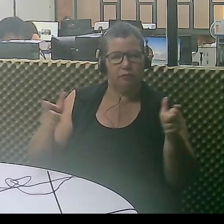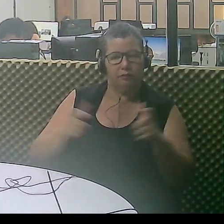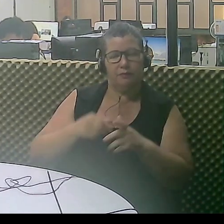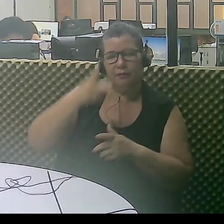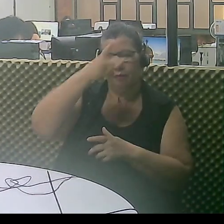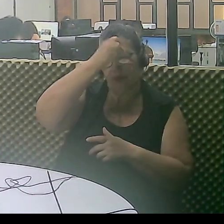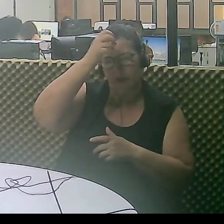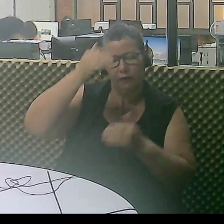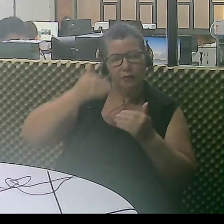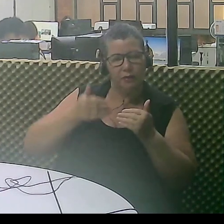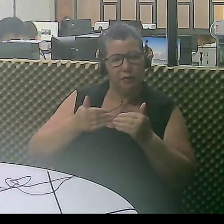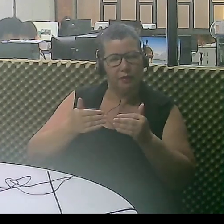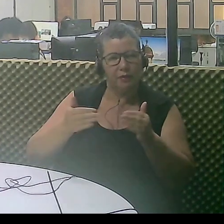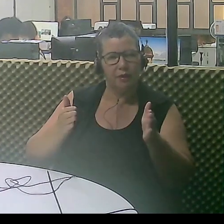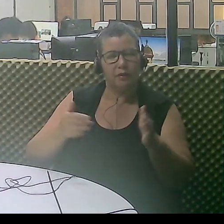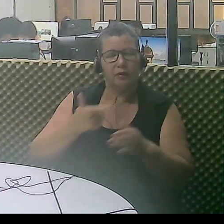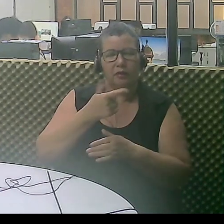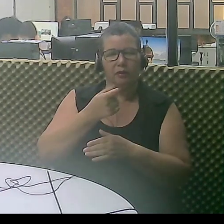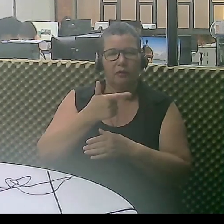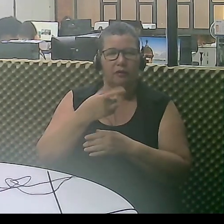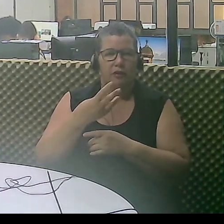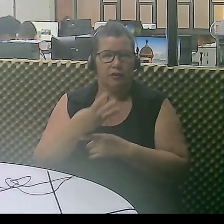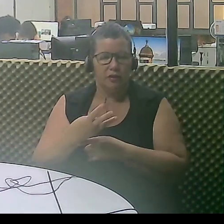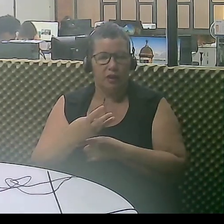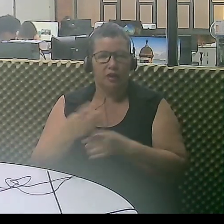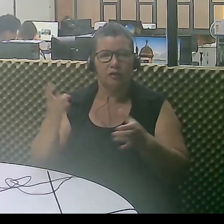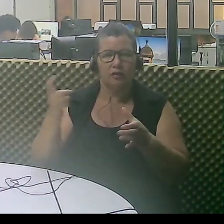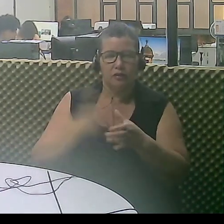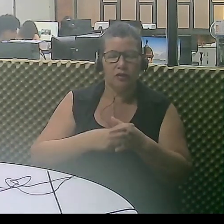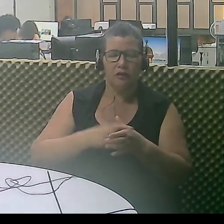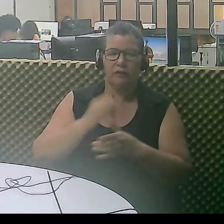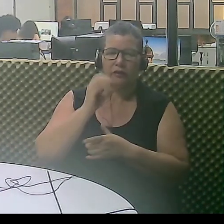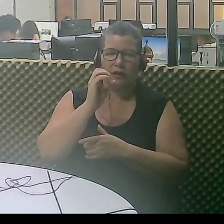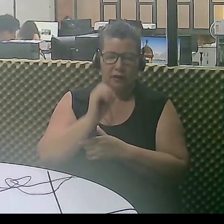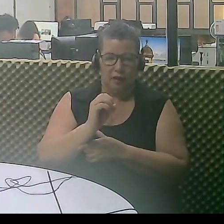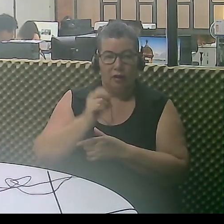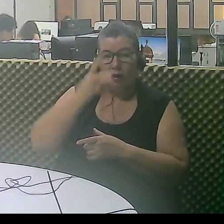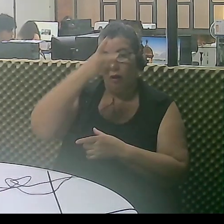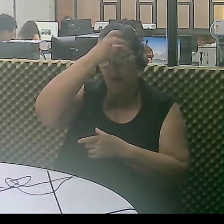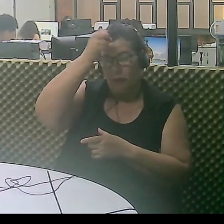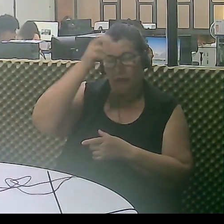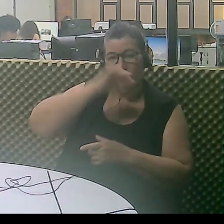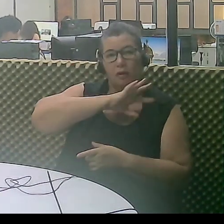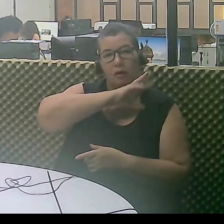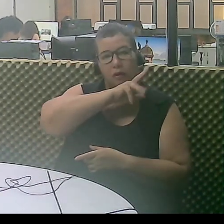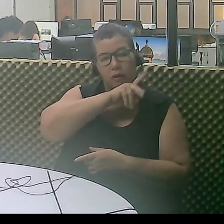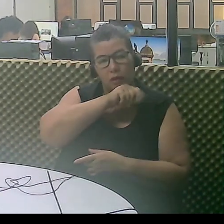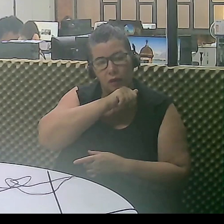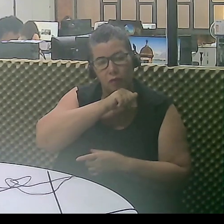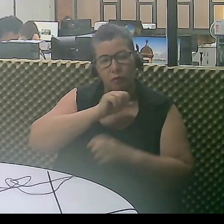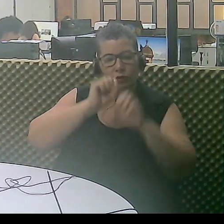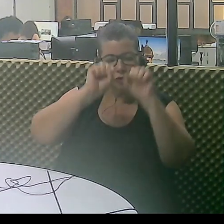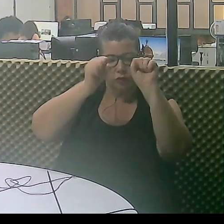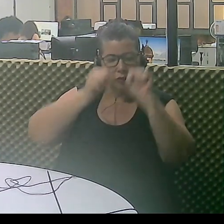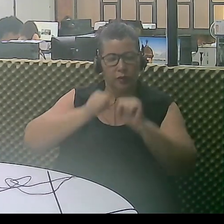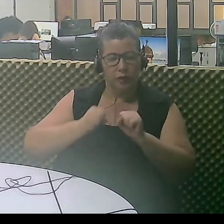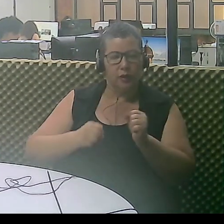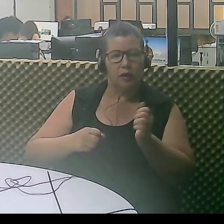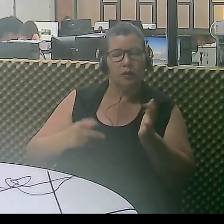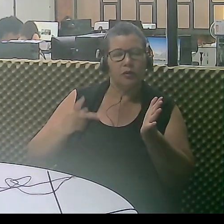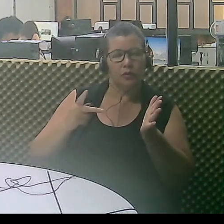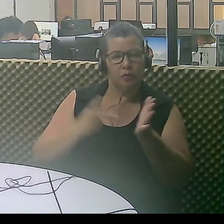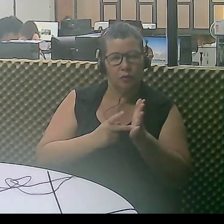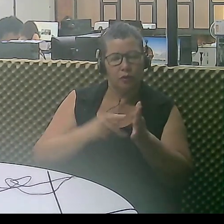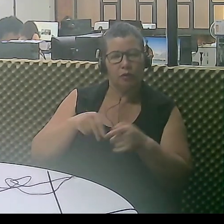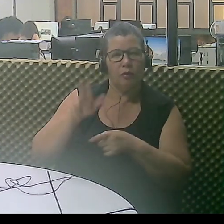Prefeitura lança edição 2023 do Mutirão Dívida Zero. O prefeito Odelmo Leão e o superintendente do PROCON Uberlândia